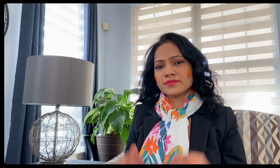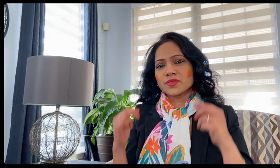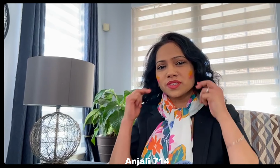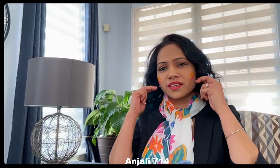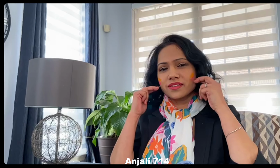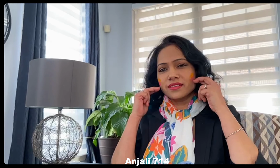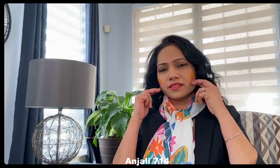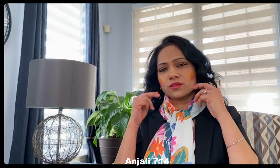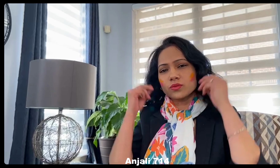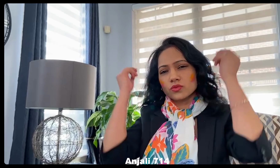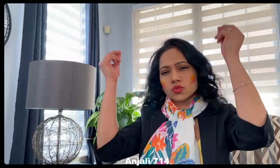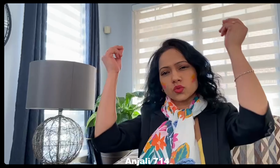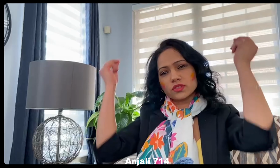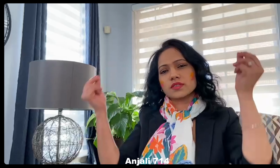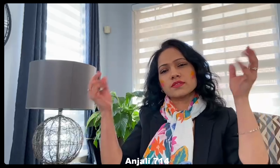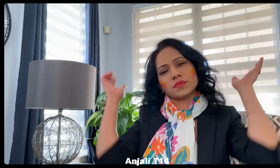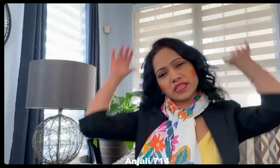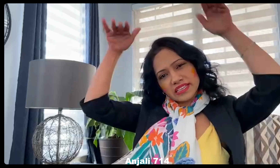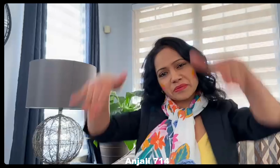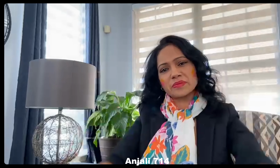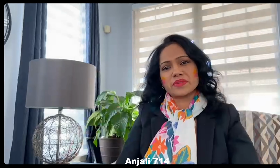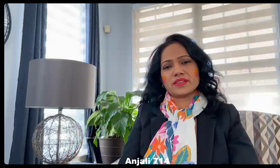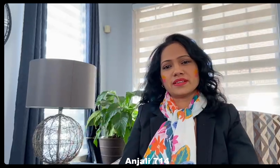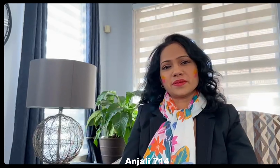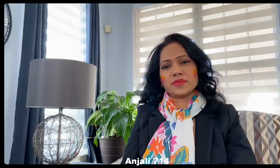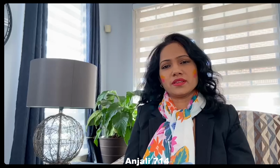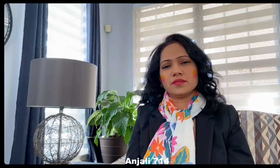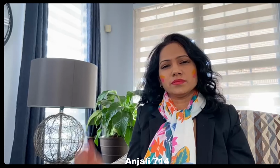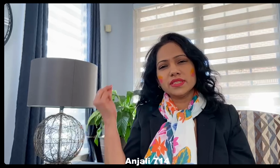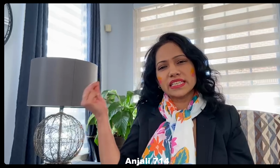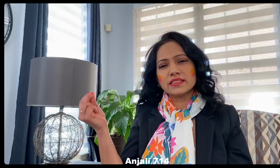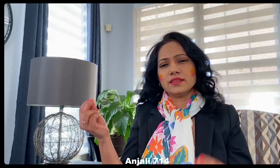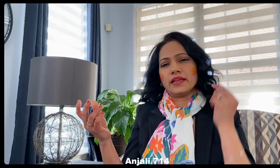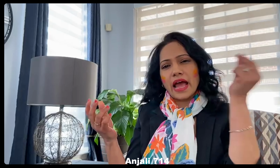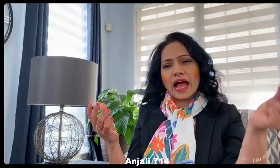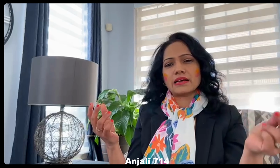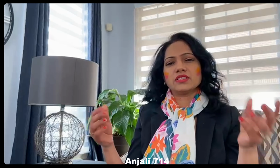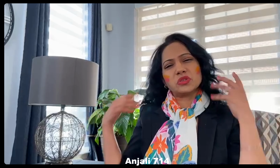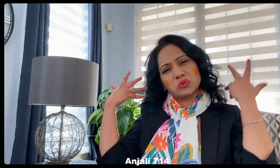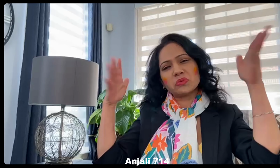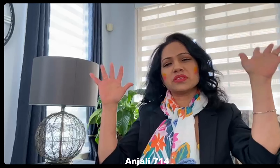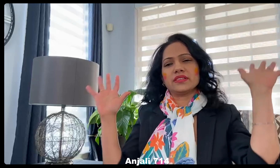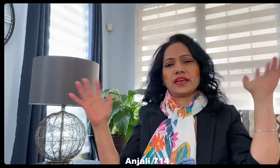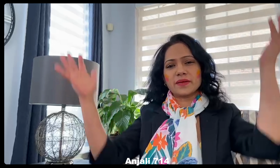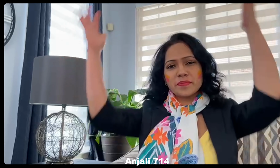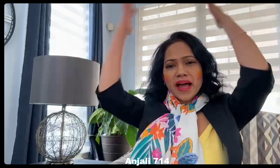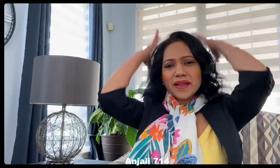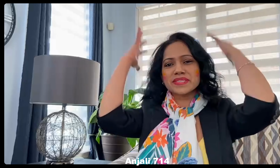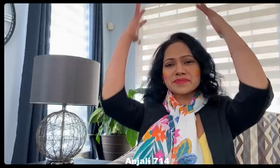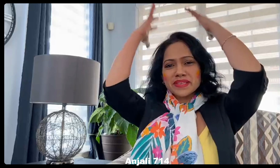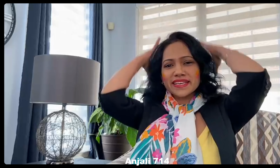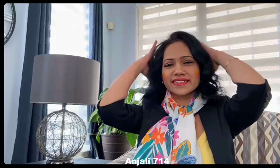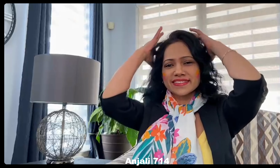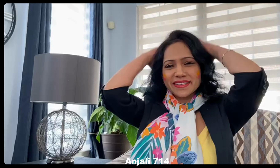होली के दिन खोज खोज के सबनी के टब में पटक ले बानी, मिट्टी राख जौनो मिल जाए बाल में सबके घस ले